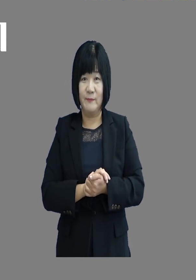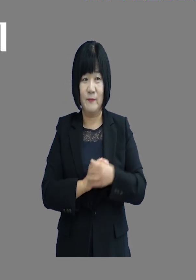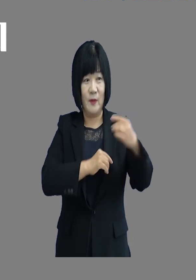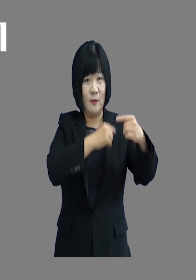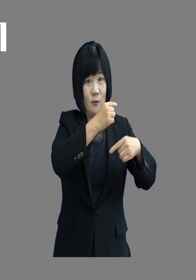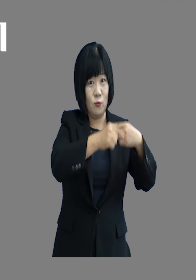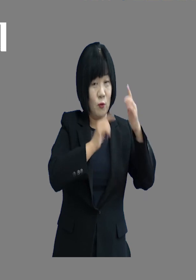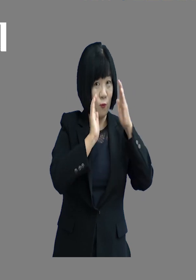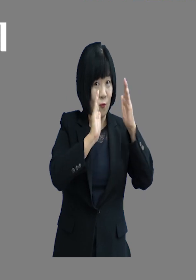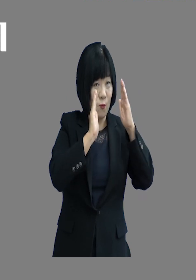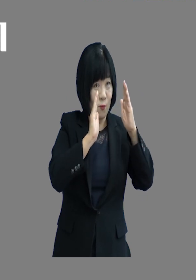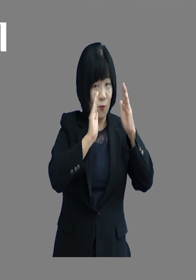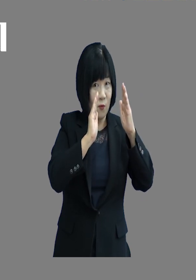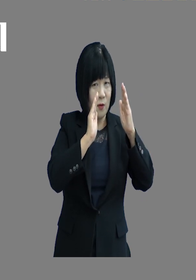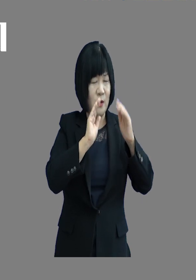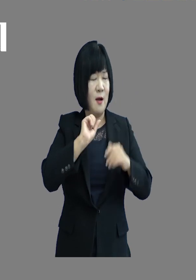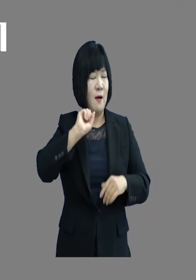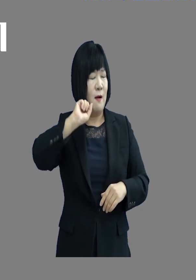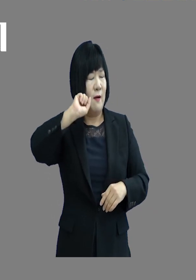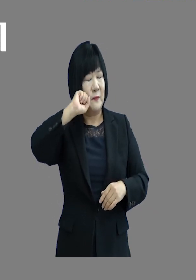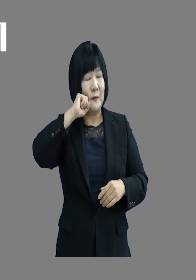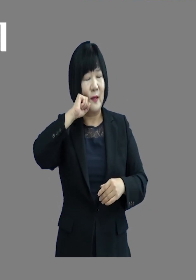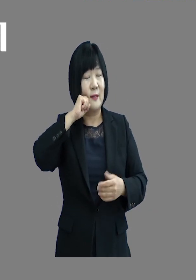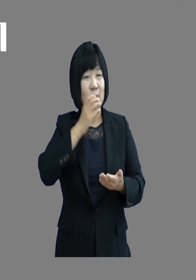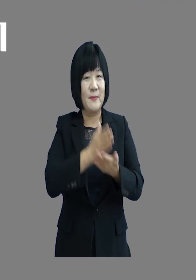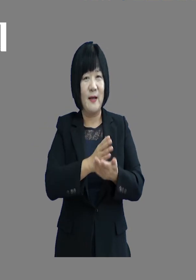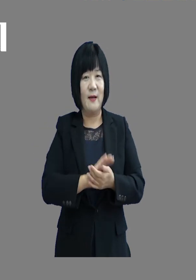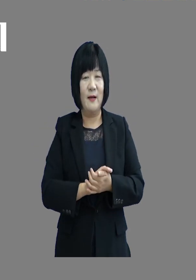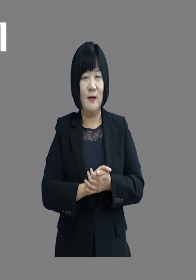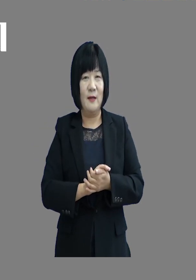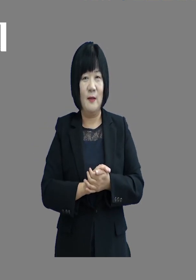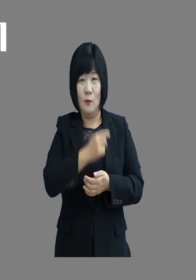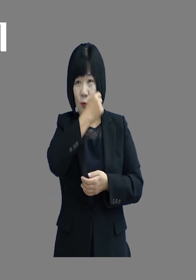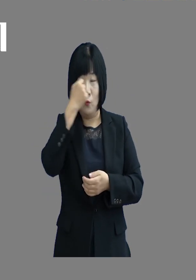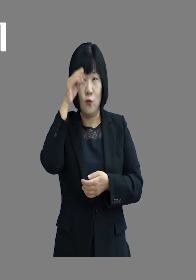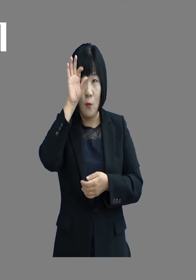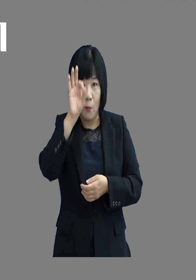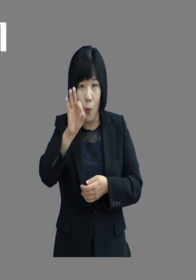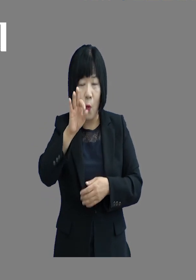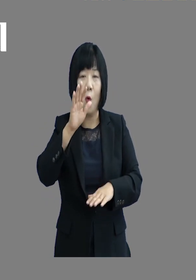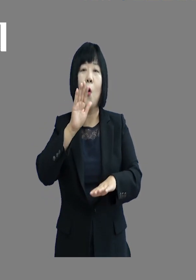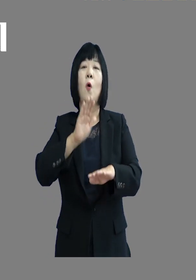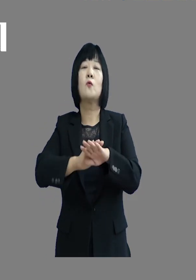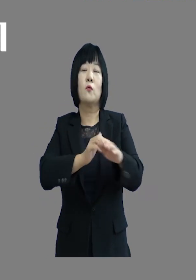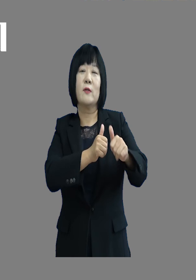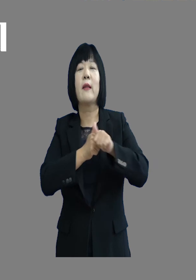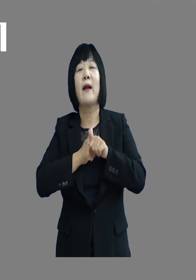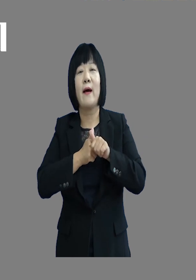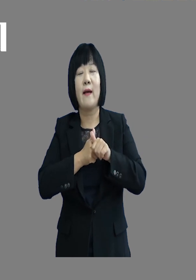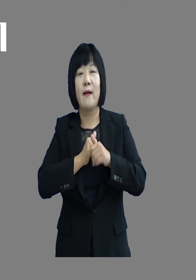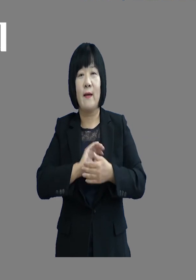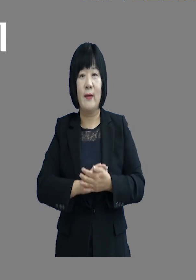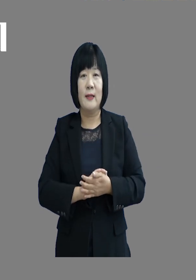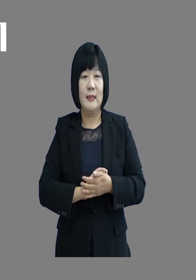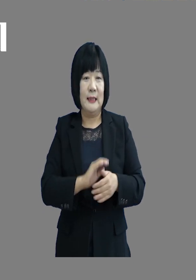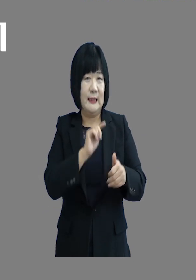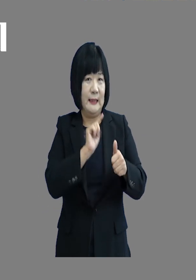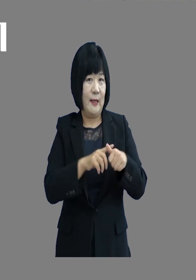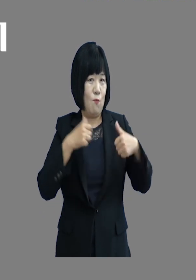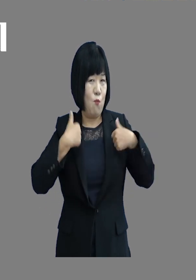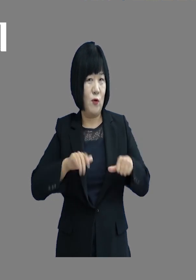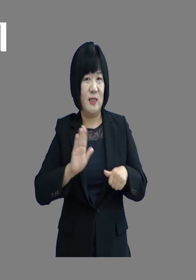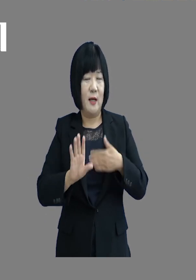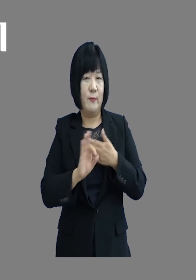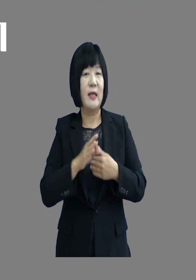수어 공부 절대 어렵게 하지 마. 눈으로 보고 손으로 따라해. 네가 포기하지 않으면